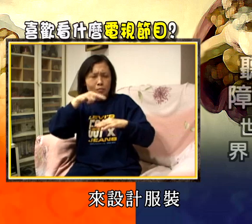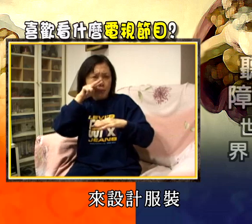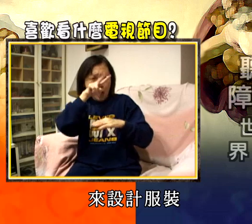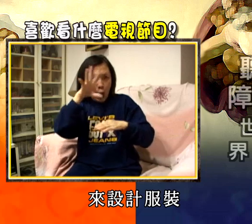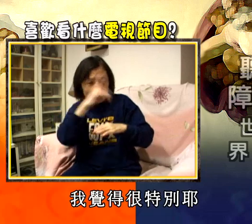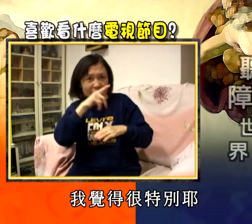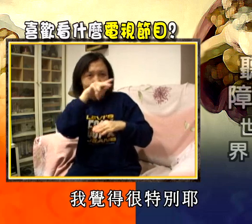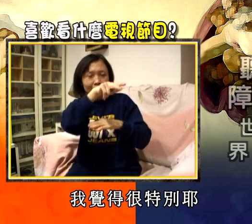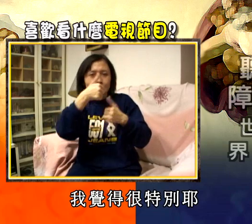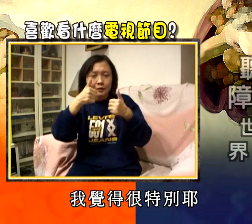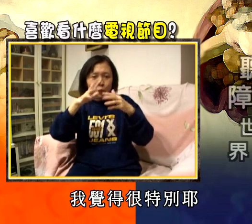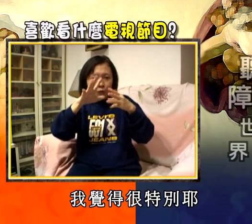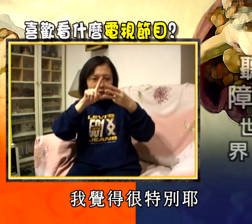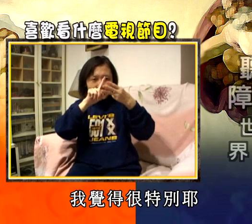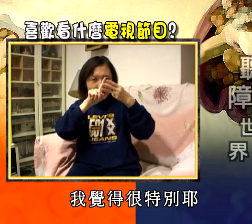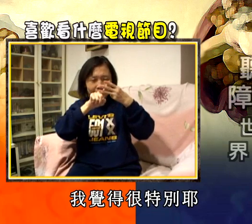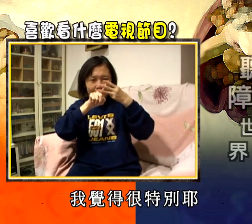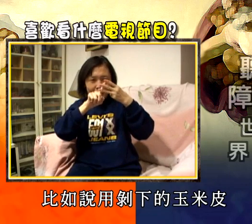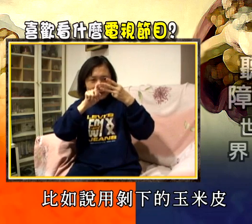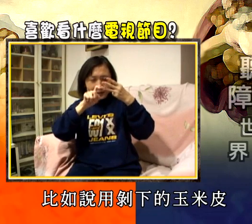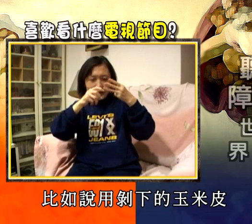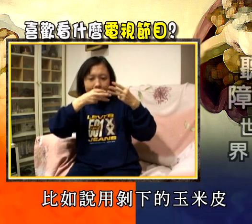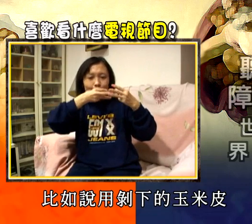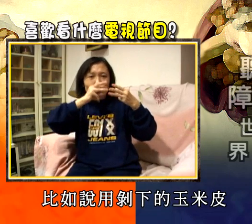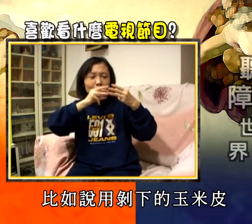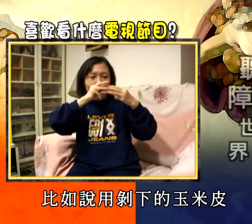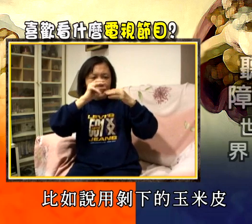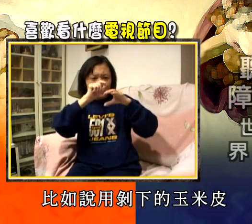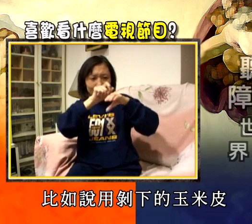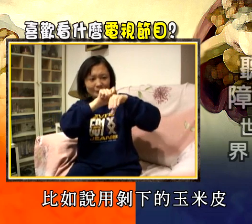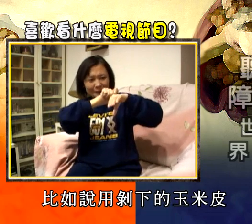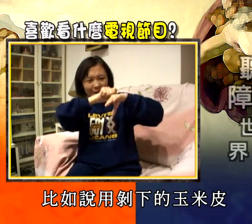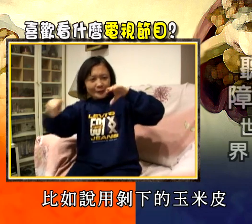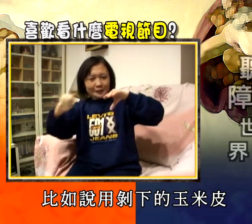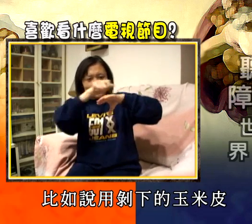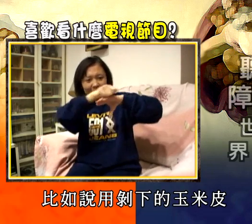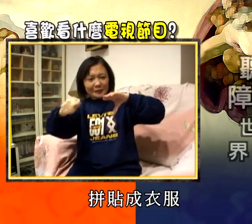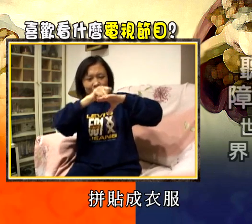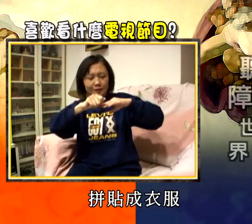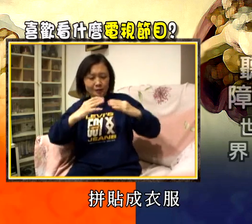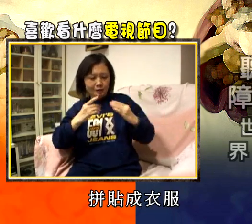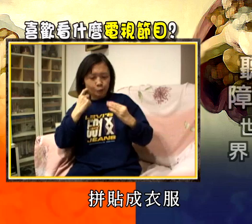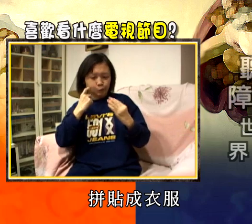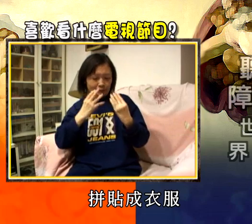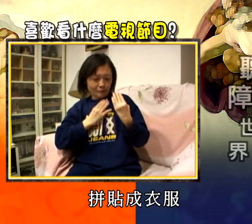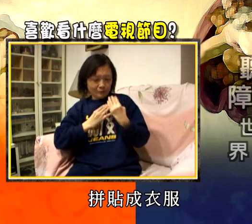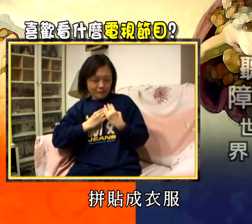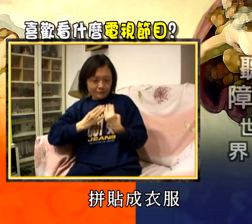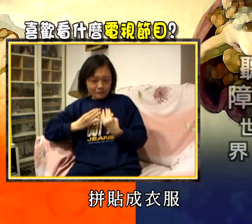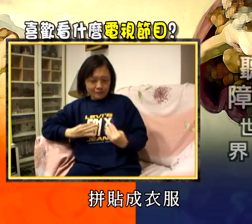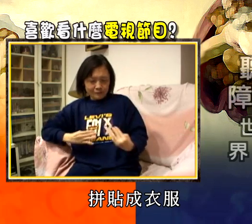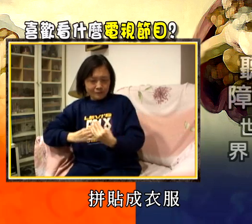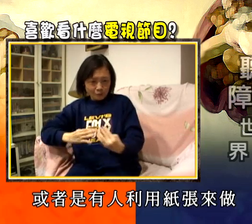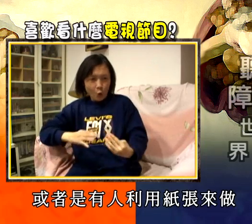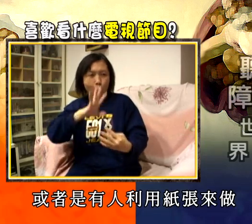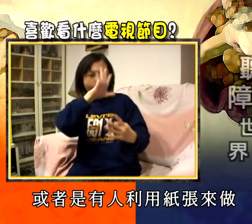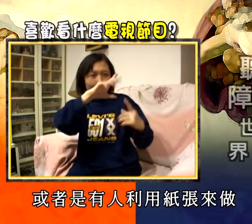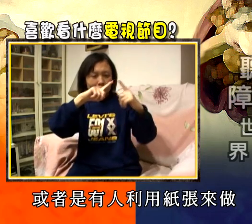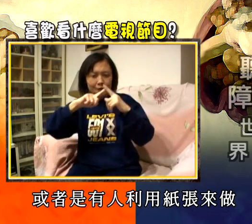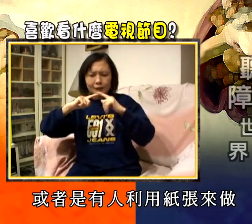我觉得很特别耶。比如说用剥下的玉米皮拼贴成衣服，或者呢是有人利用纸